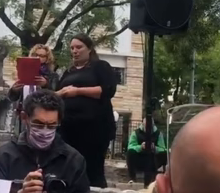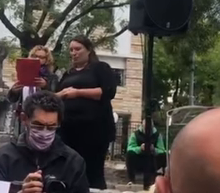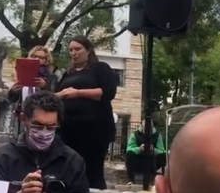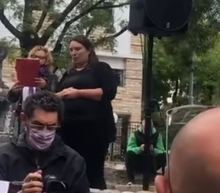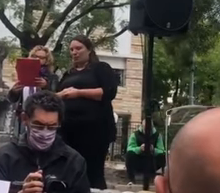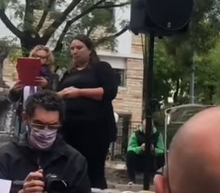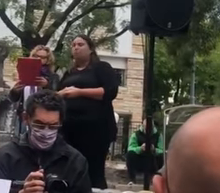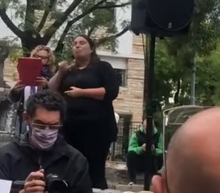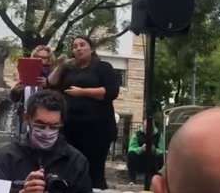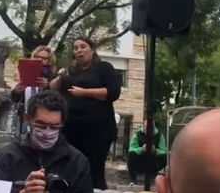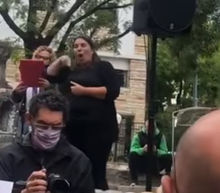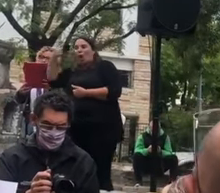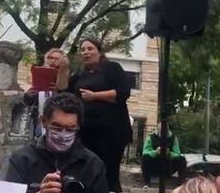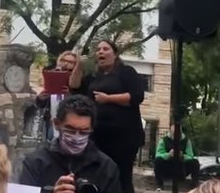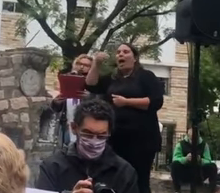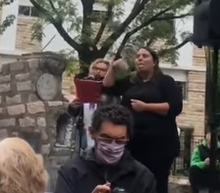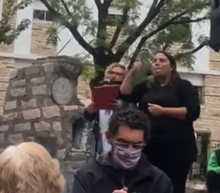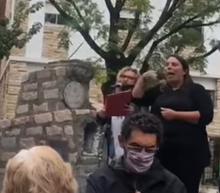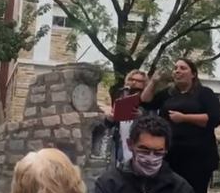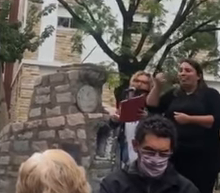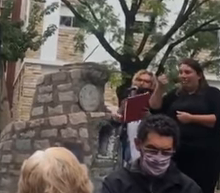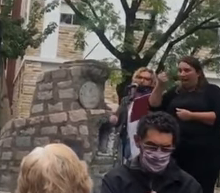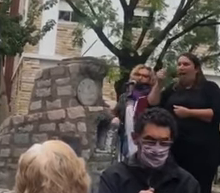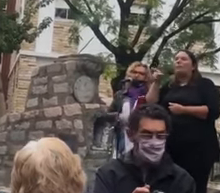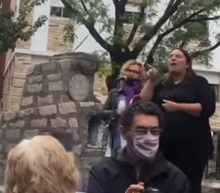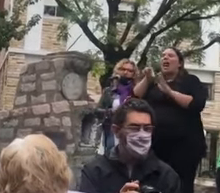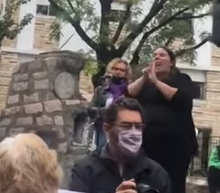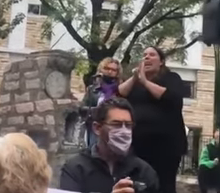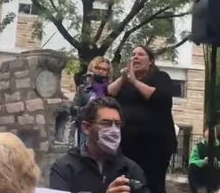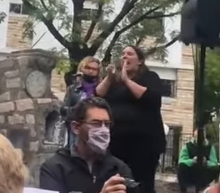Amanda Martínez, legisladora del FIT.